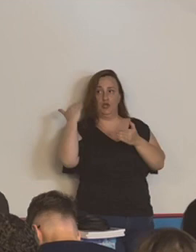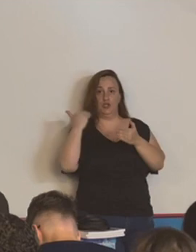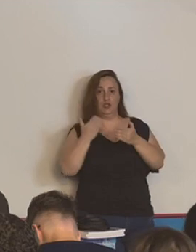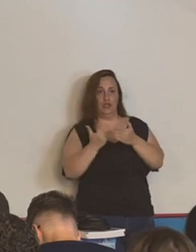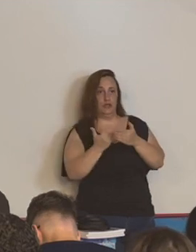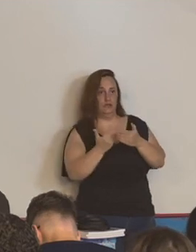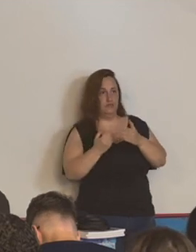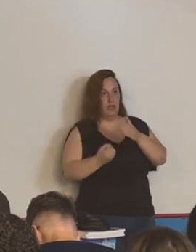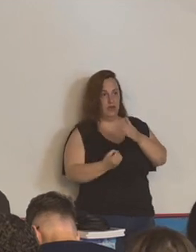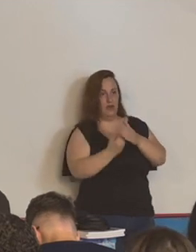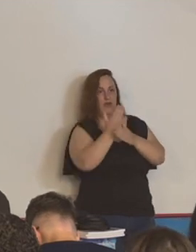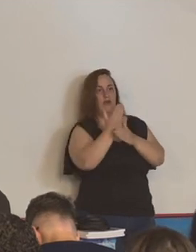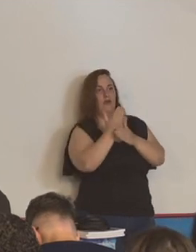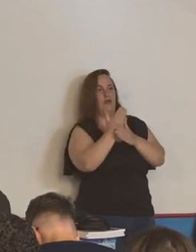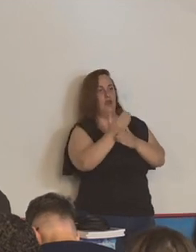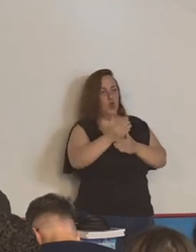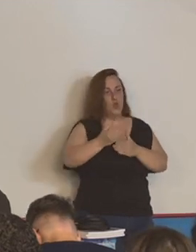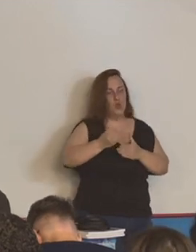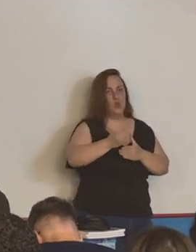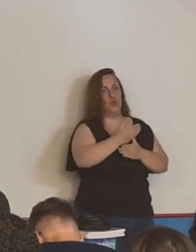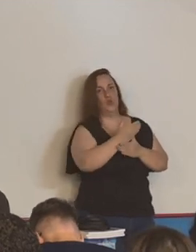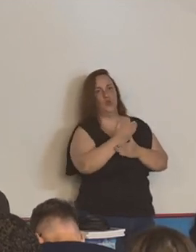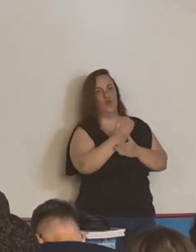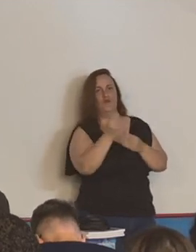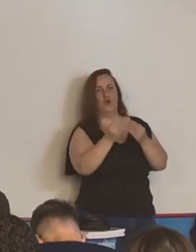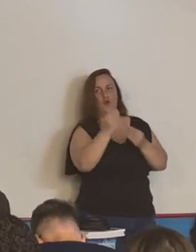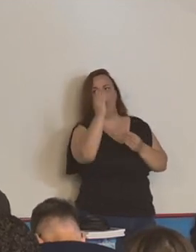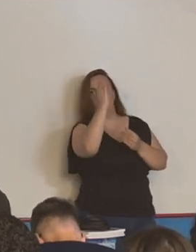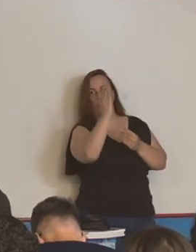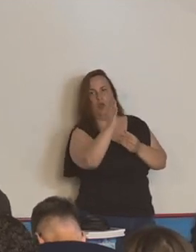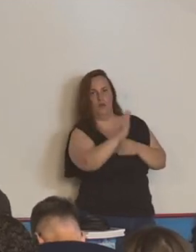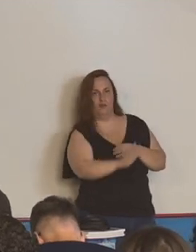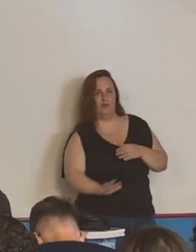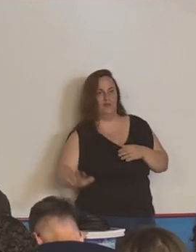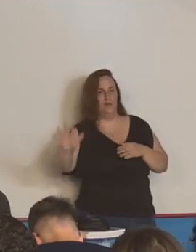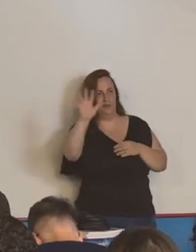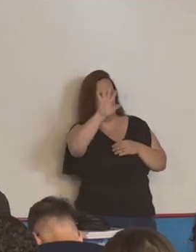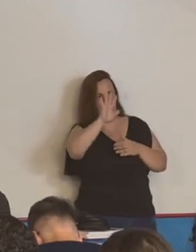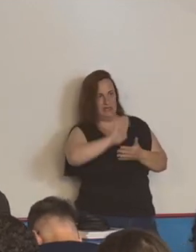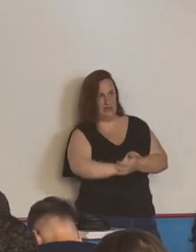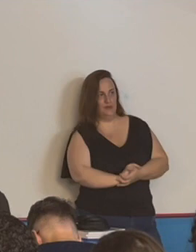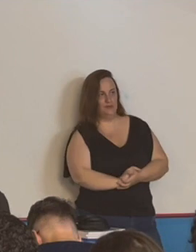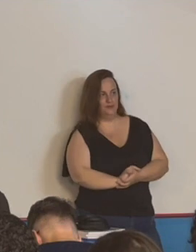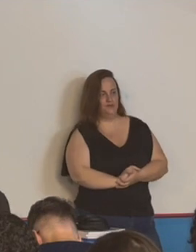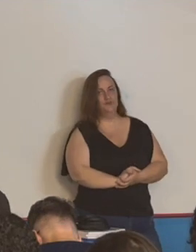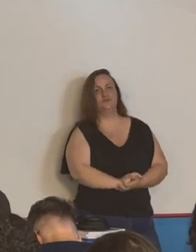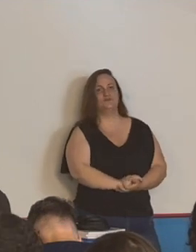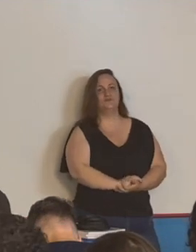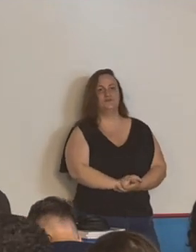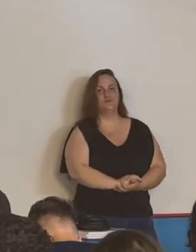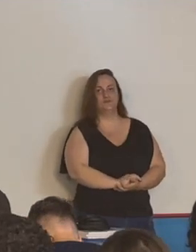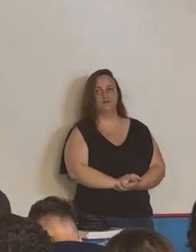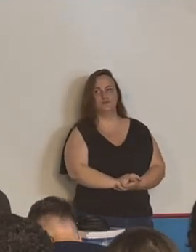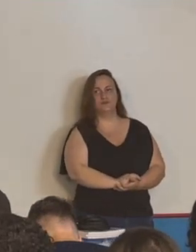uma paisagem, dentro daquela arquitetura, uma paisagem do Brasil colônia. Né? Então,